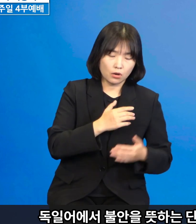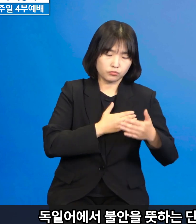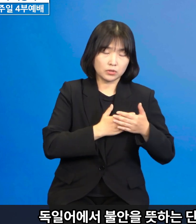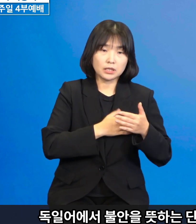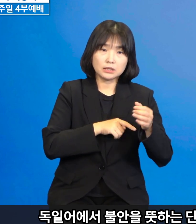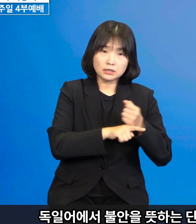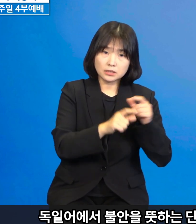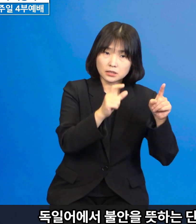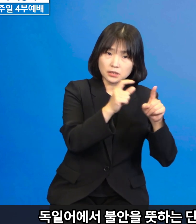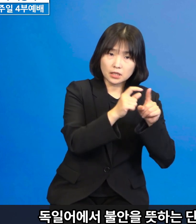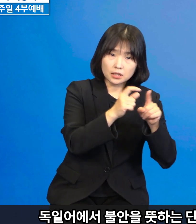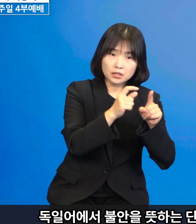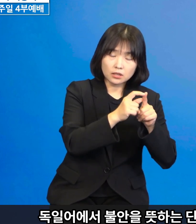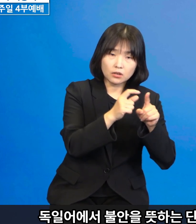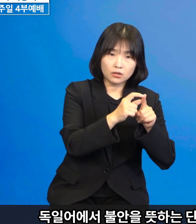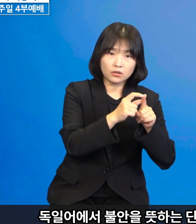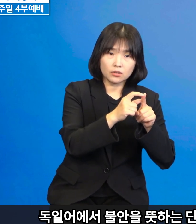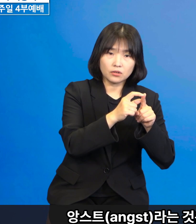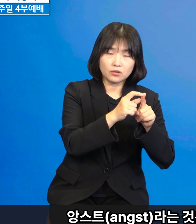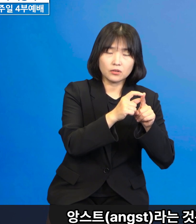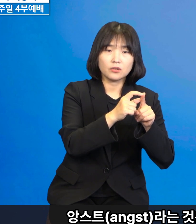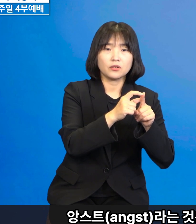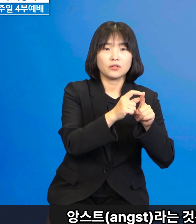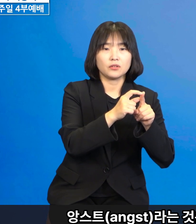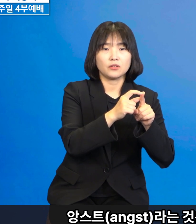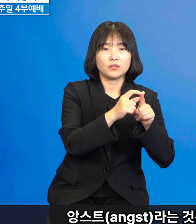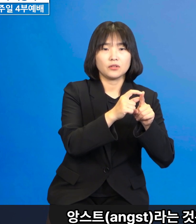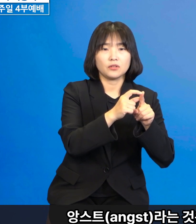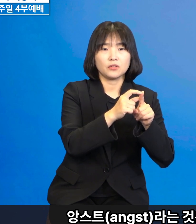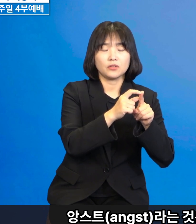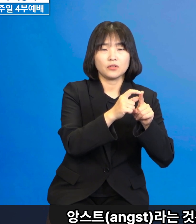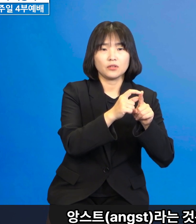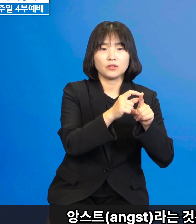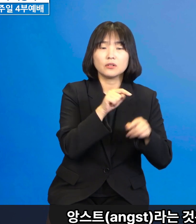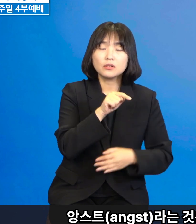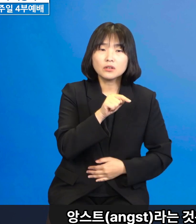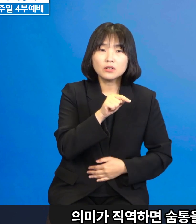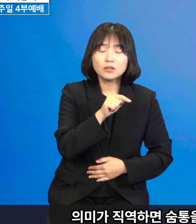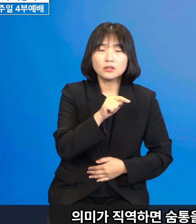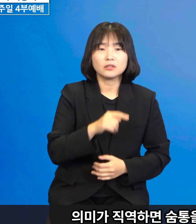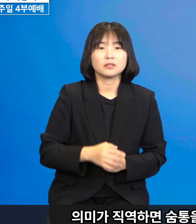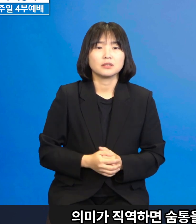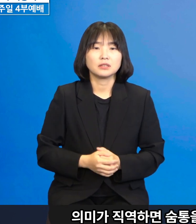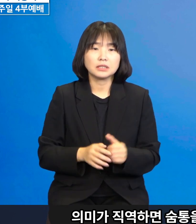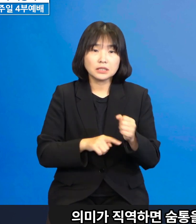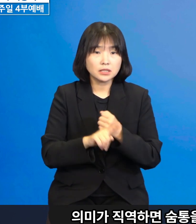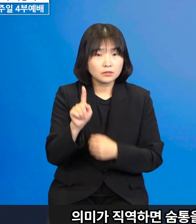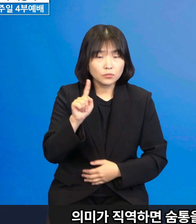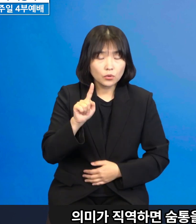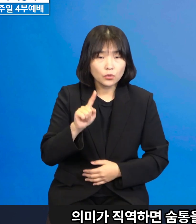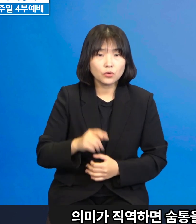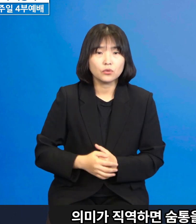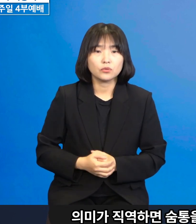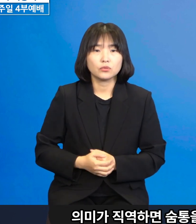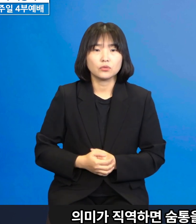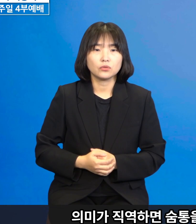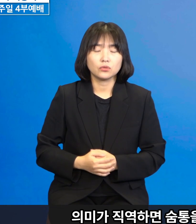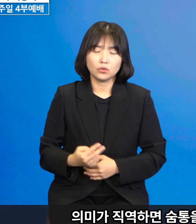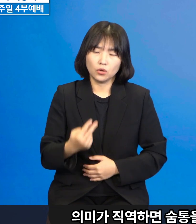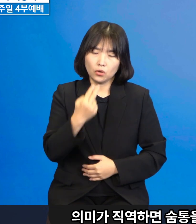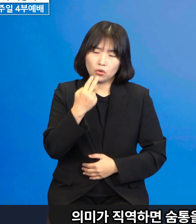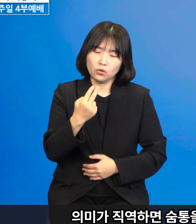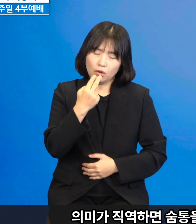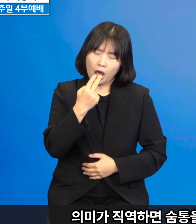뜻하는 단어가 앙스트라고 합니다. 이제 앙스트라고 하는 것은 라틴어에서 나온 단어인데 의미가 직역하면